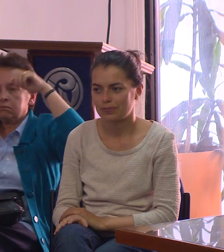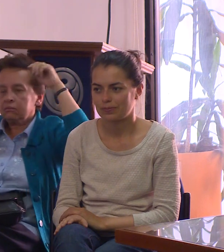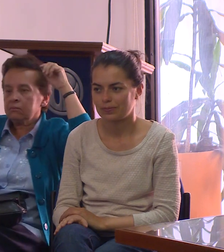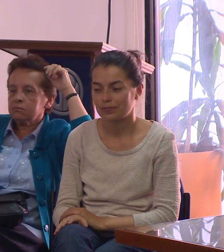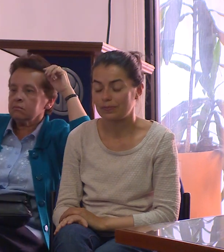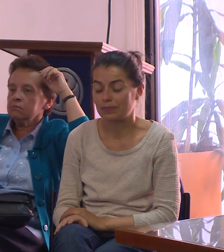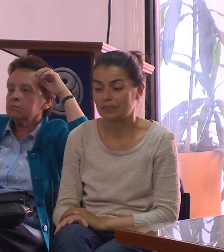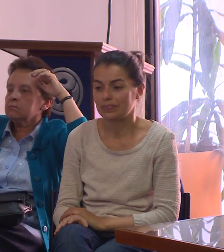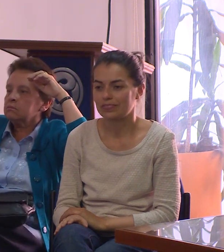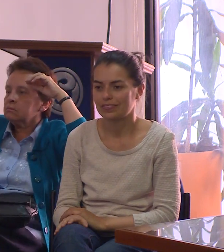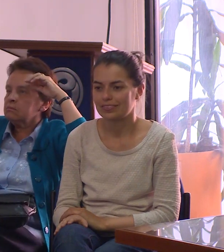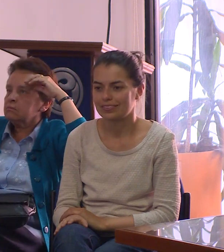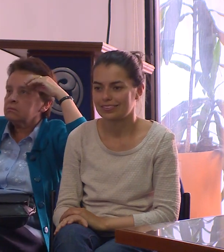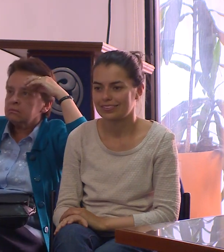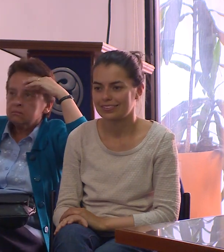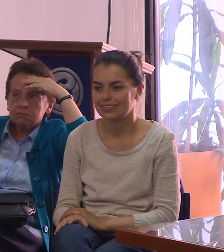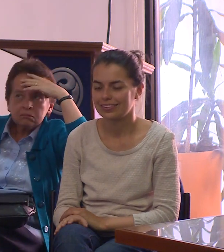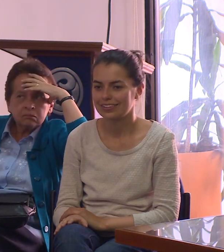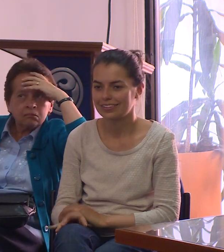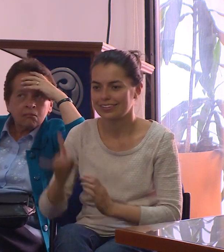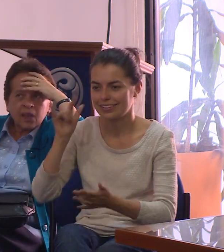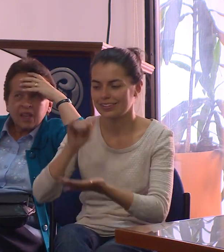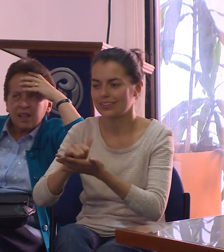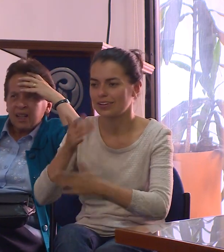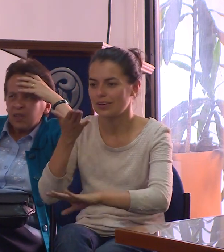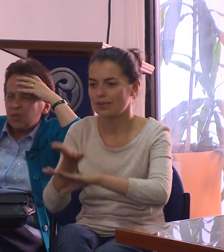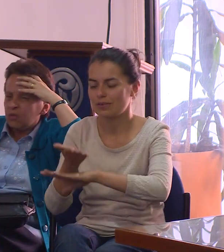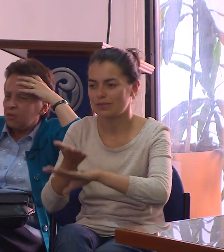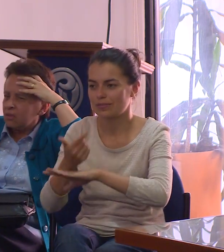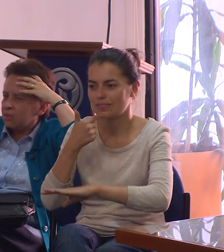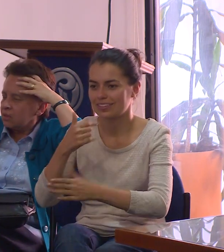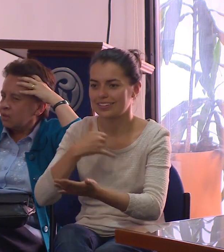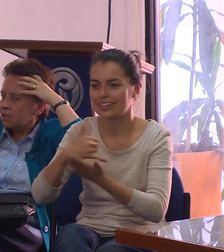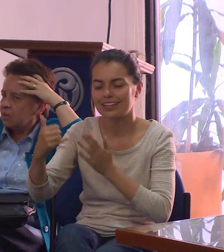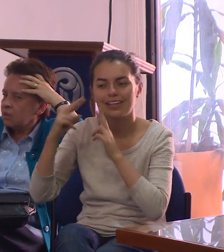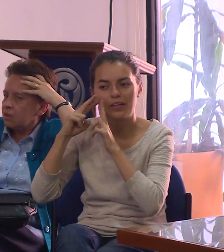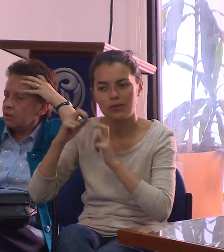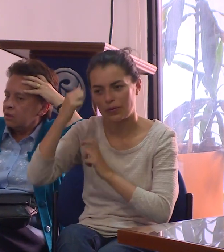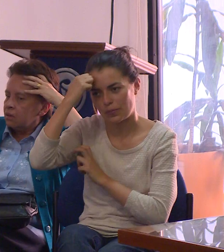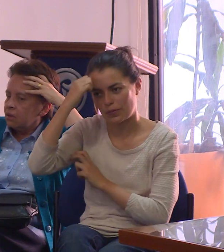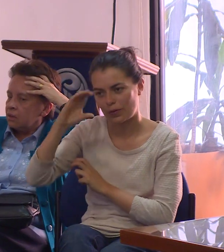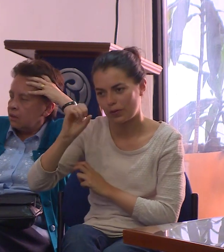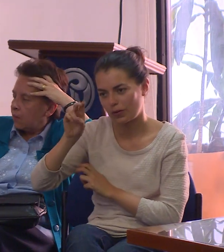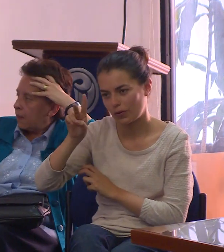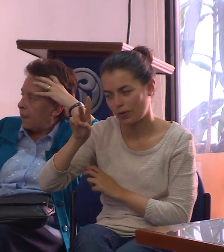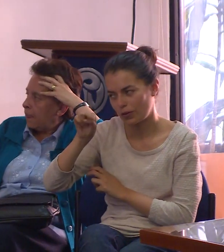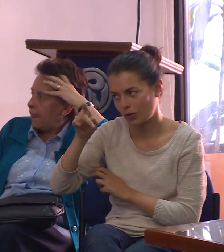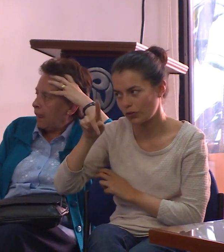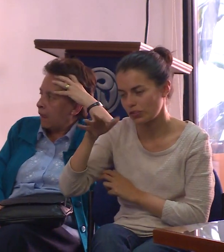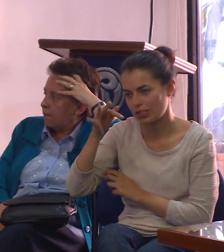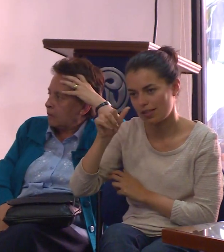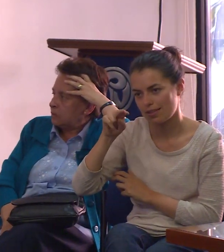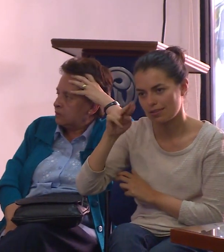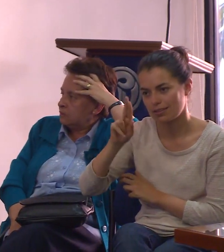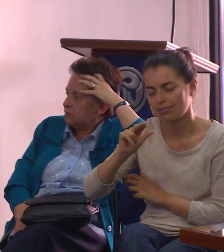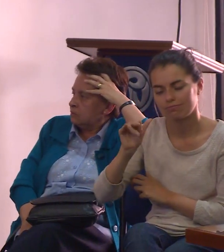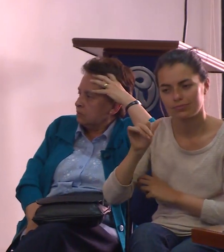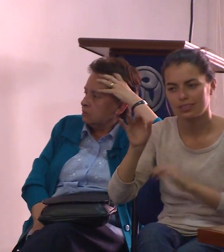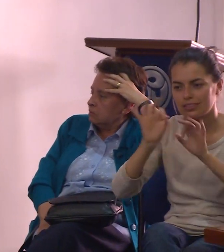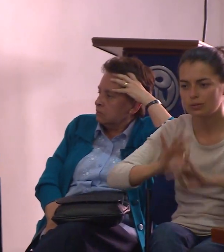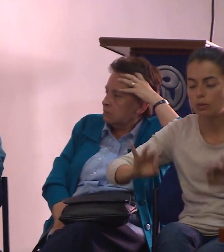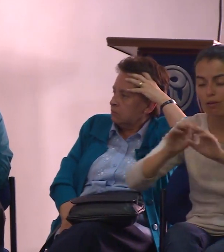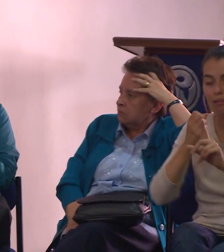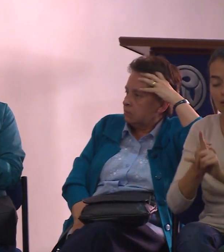Yo creo que también en esa línea que lo plantea Constanza es muy importante en este proceso de impacto Si